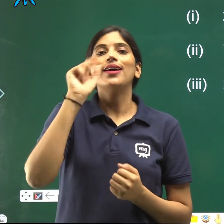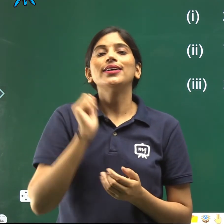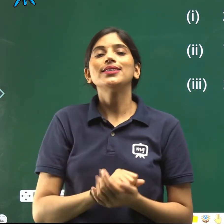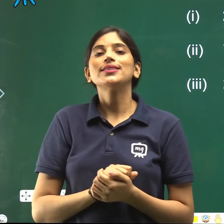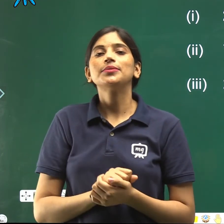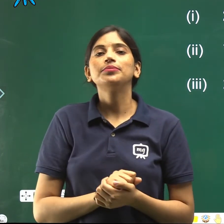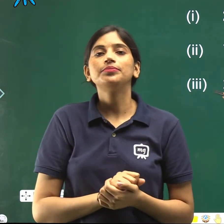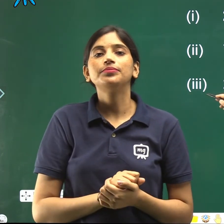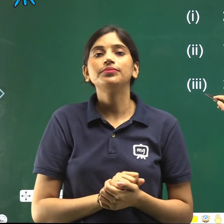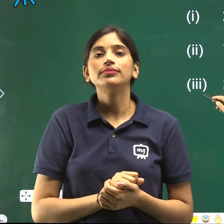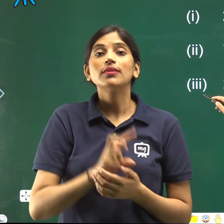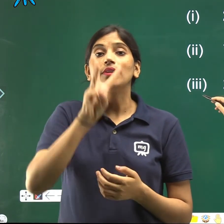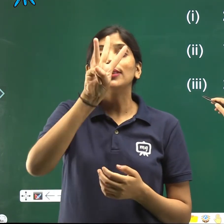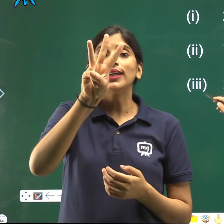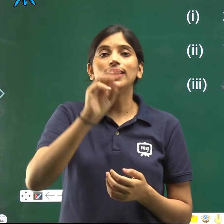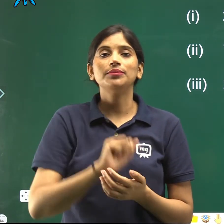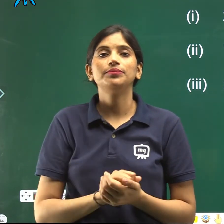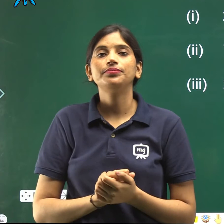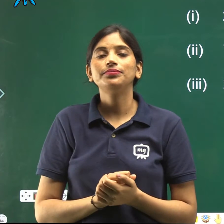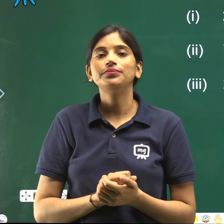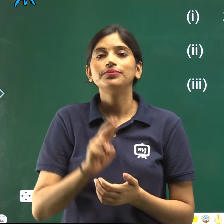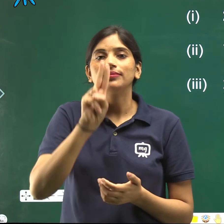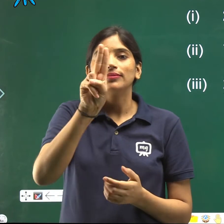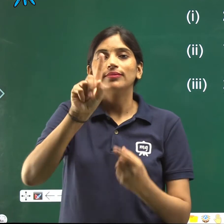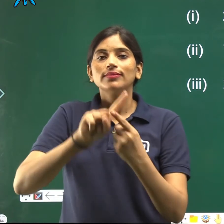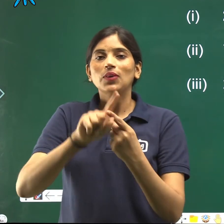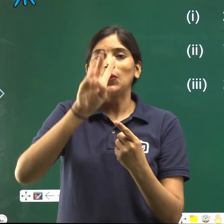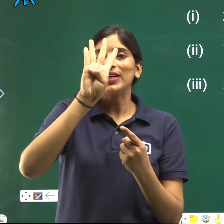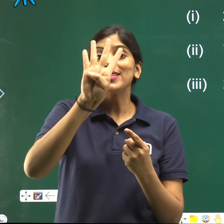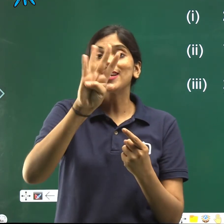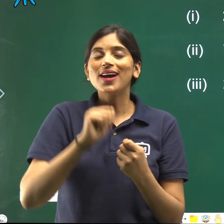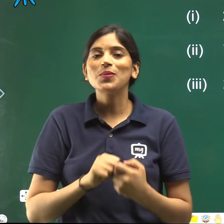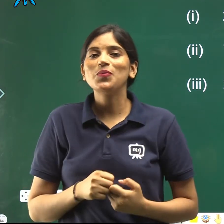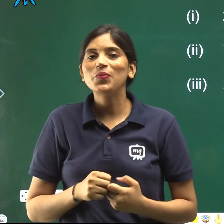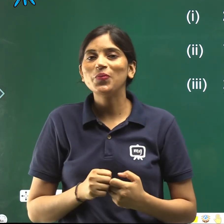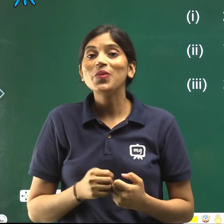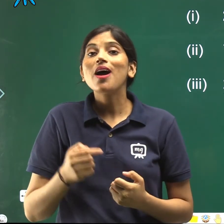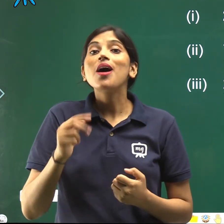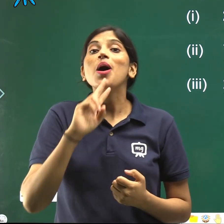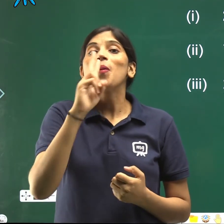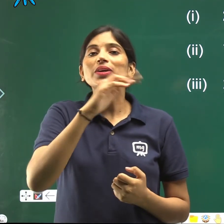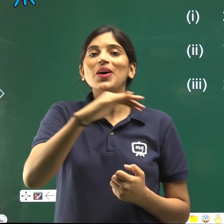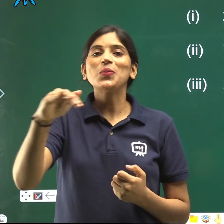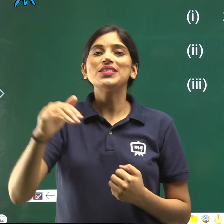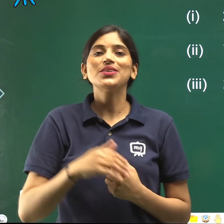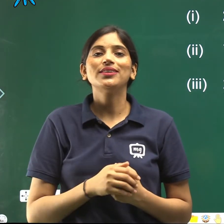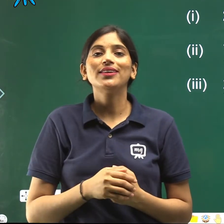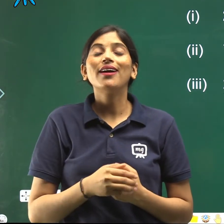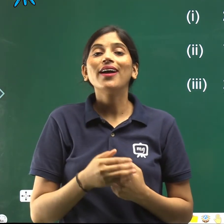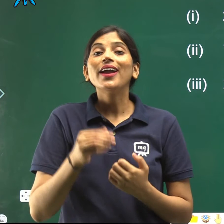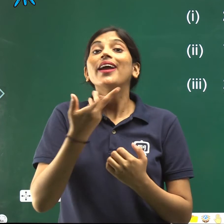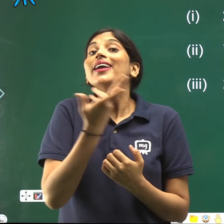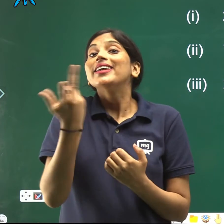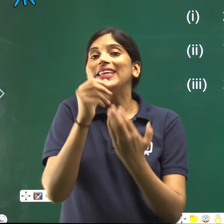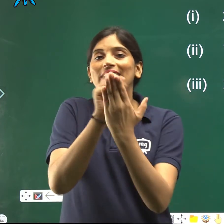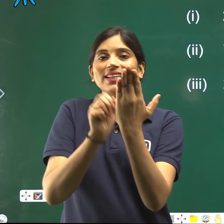28। 3, 2 गुणा 4 बताओ बच्चों, क्या